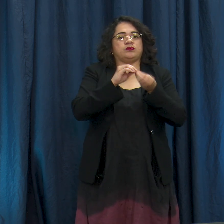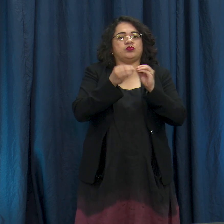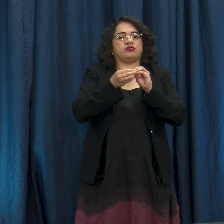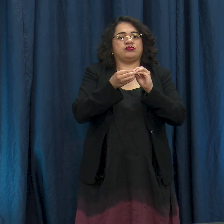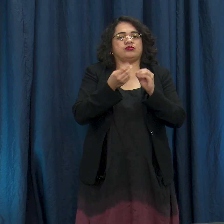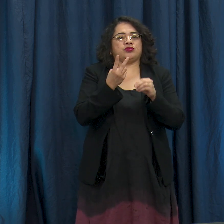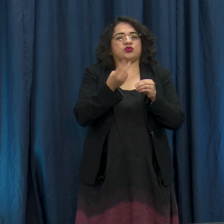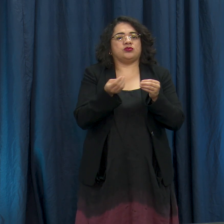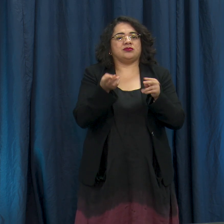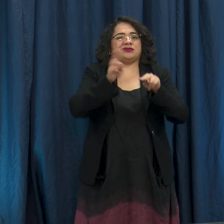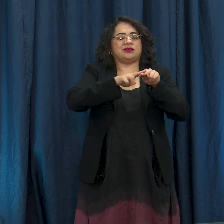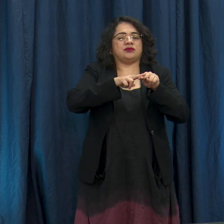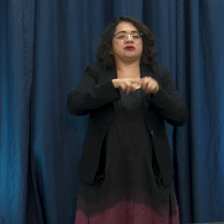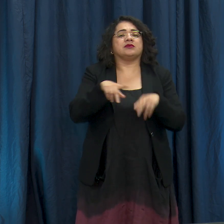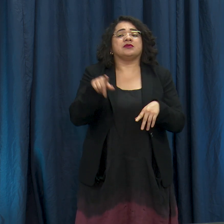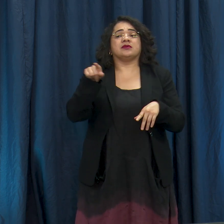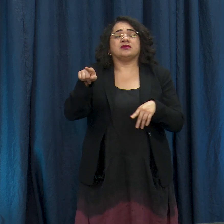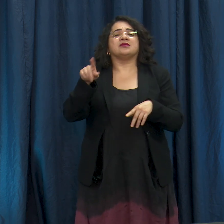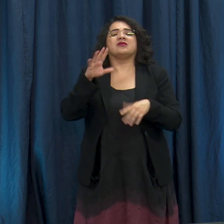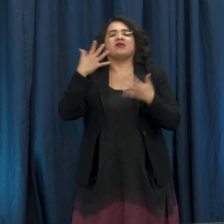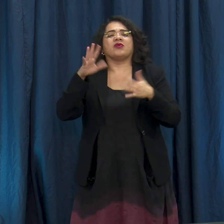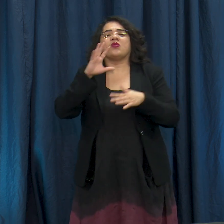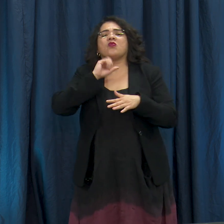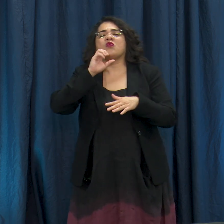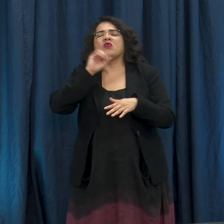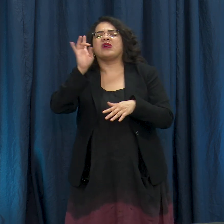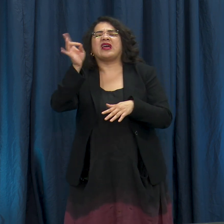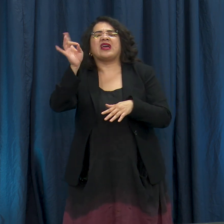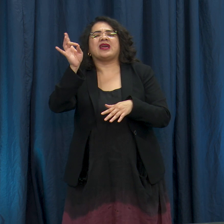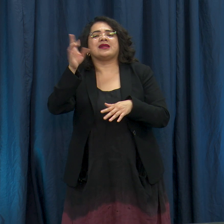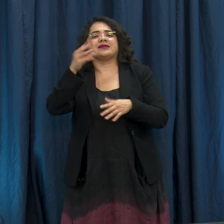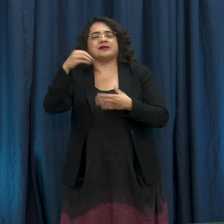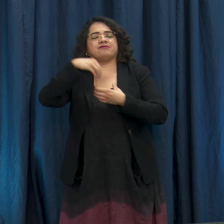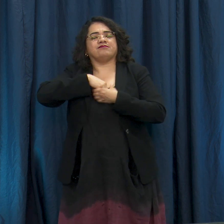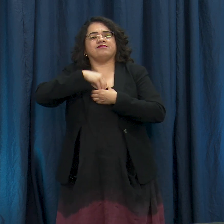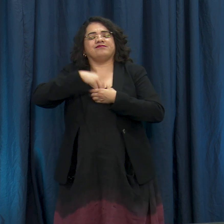sus 80s y tenían condiciones crónicas.